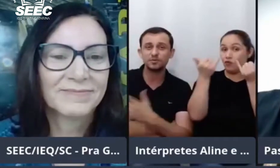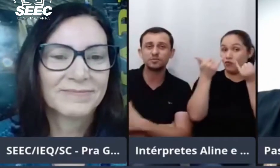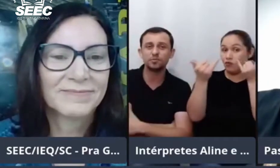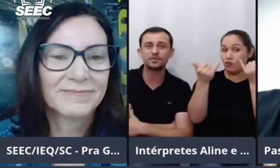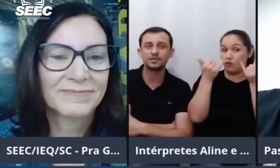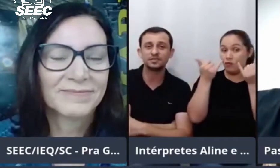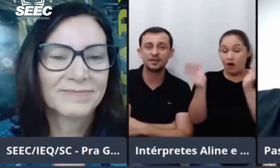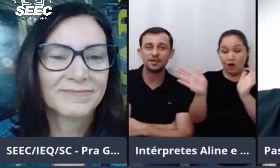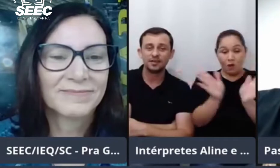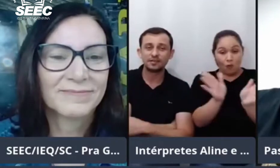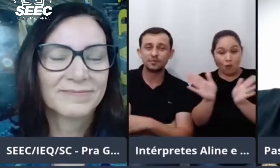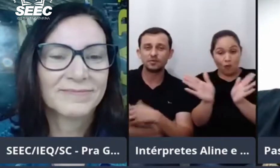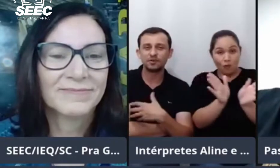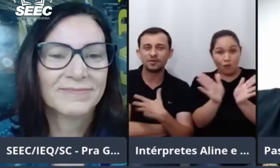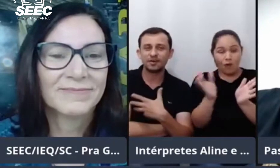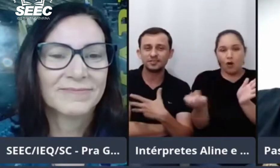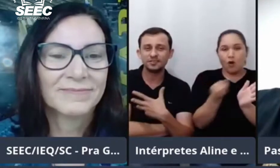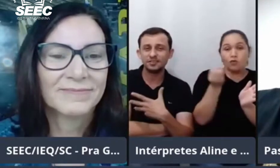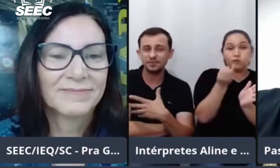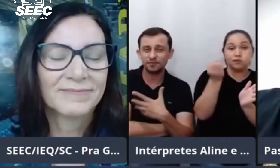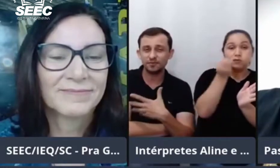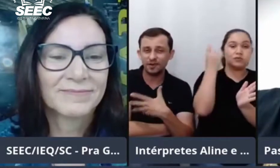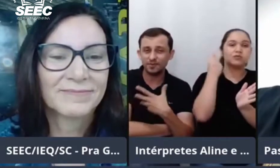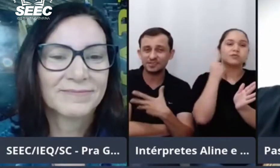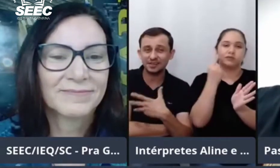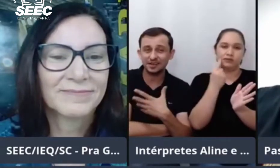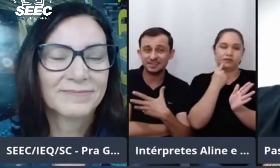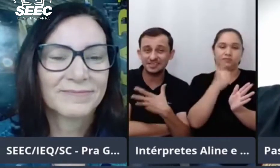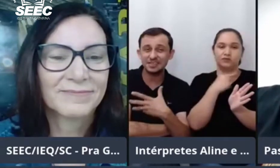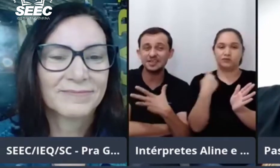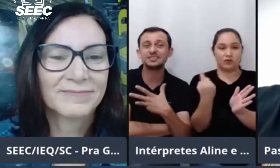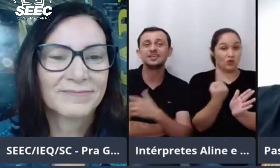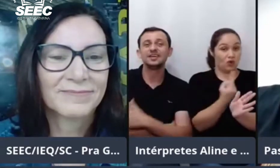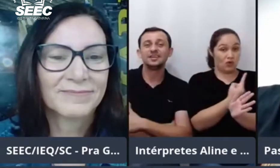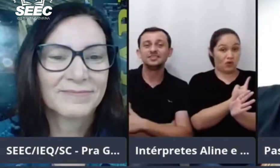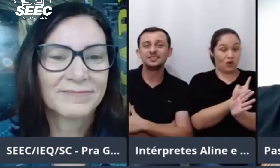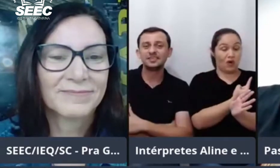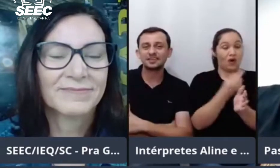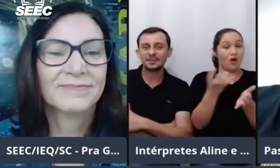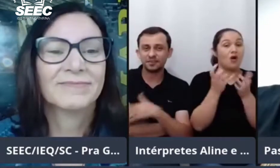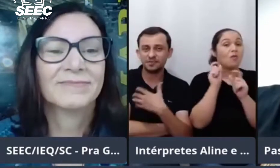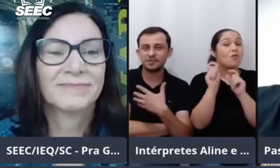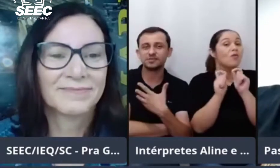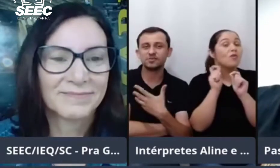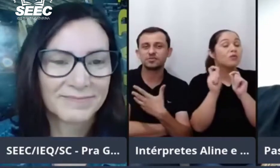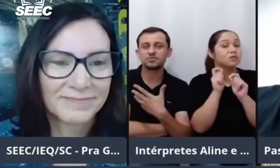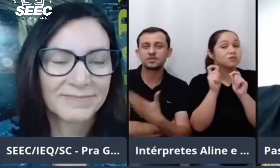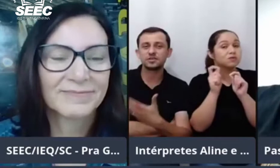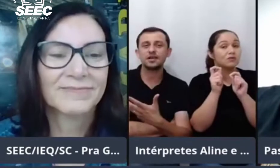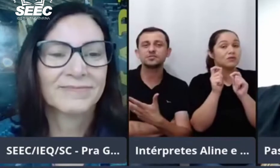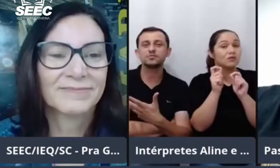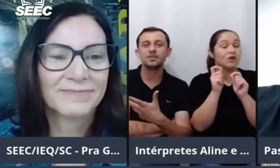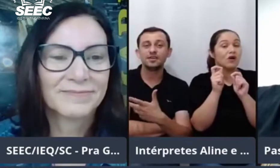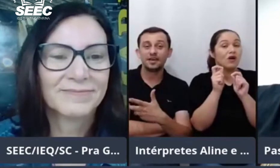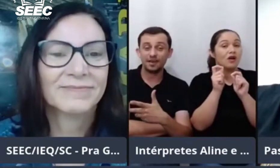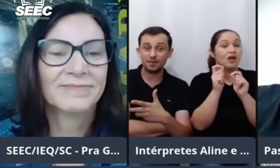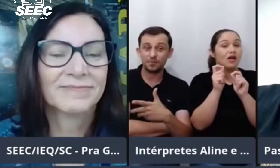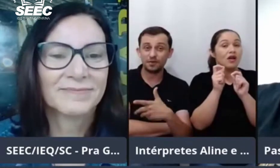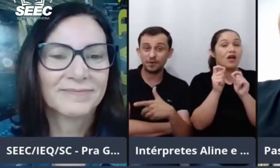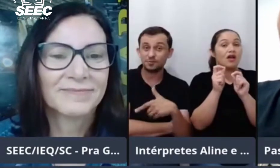acessibilidade é extremamente importante. E também a gente vai com essa sede de que, através desse nosso